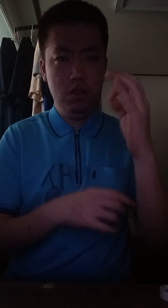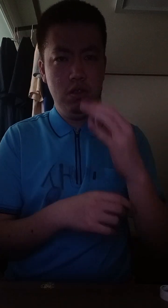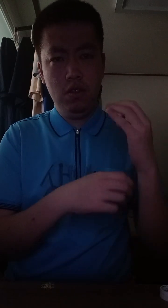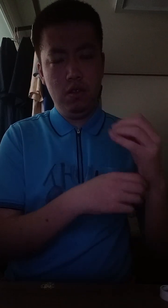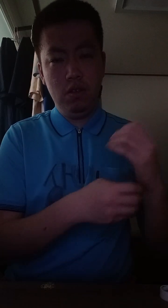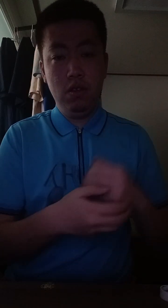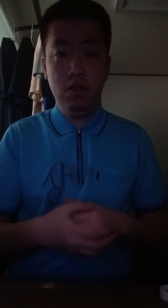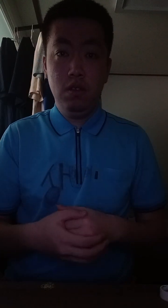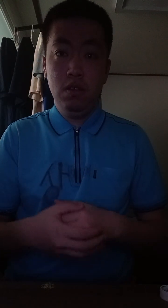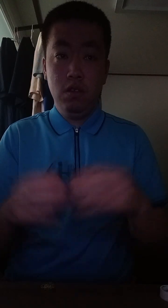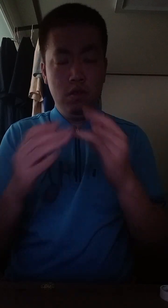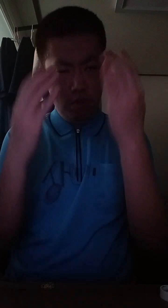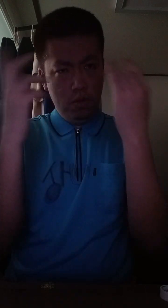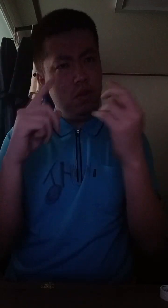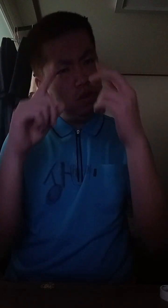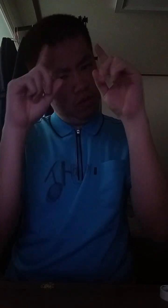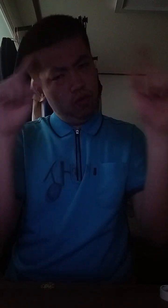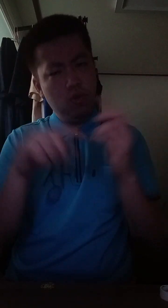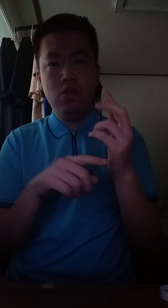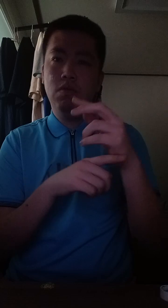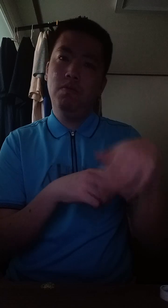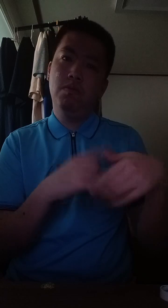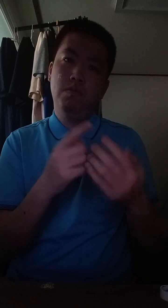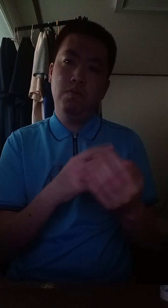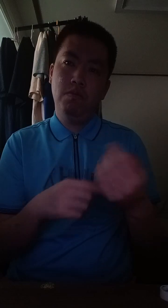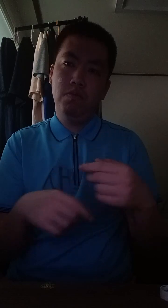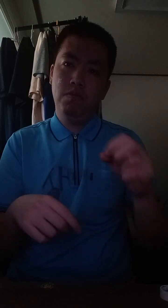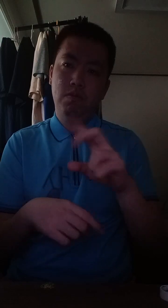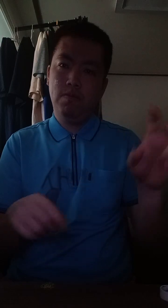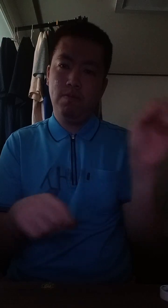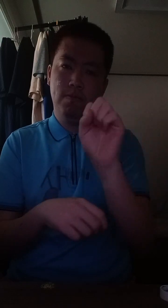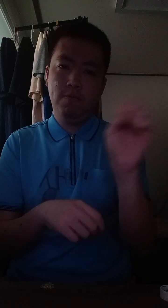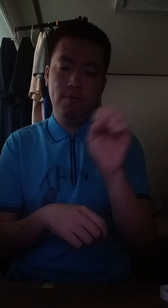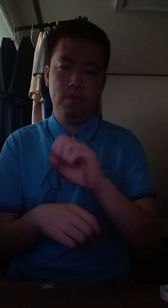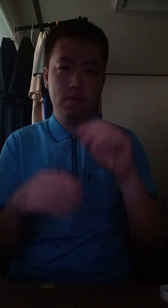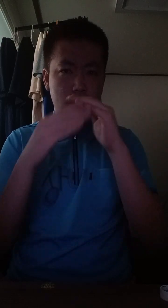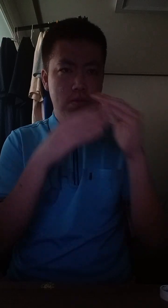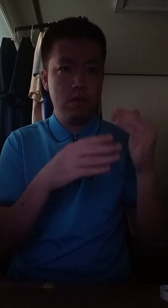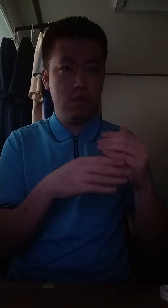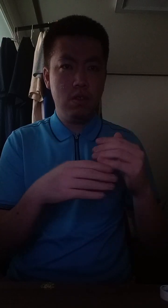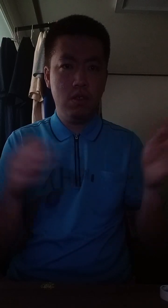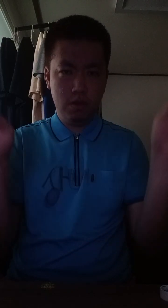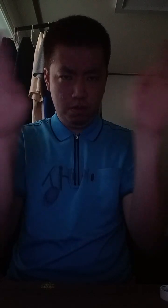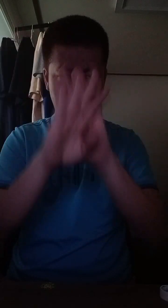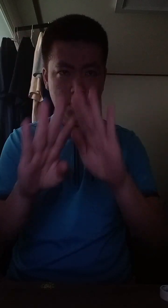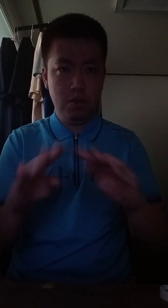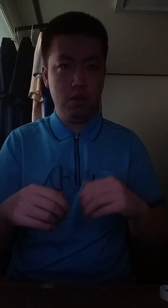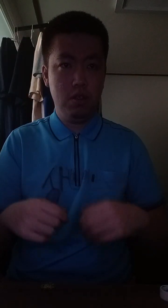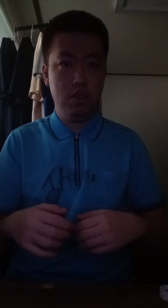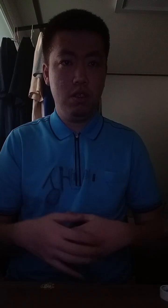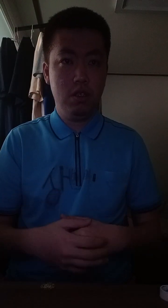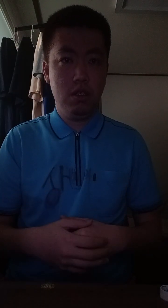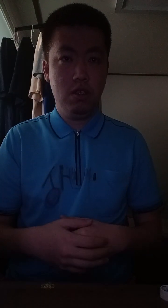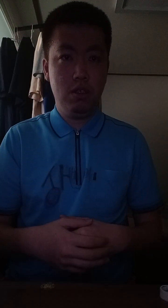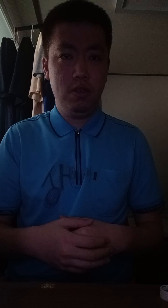겪었습니다. 더위를 이기지 못한 일부 주민은 아예 자동차로 대피해 밤을 지새웠습니다. 지금